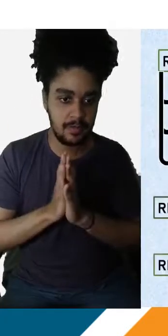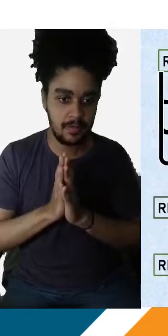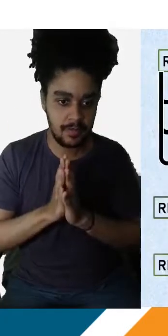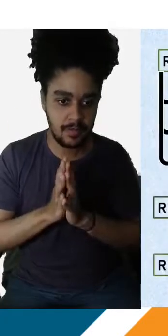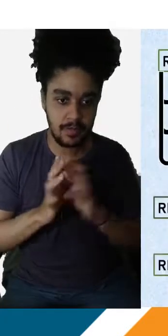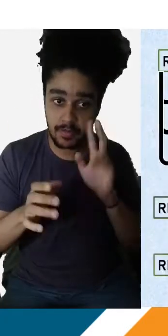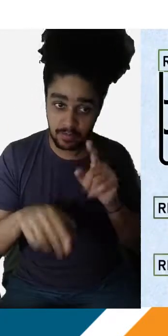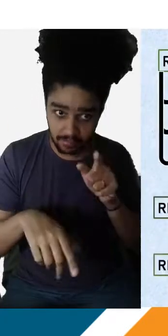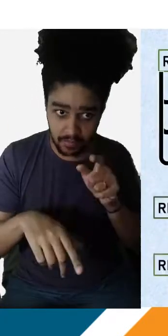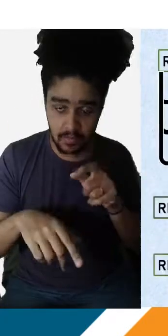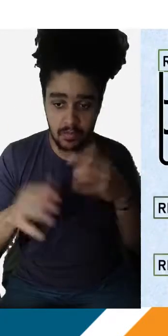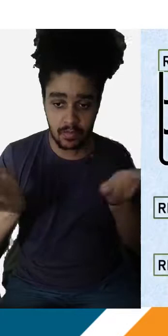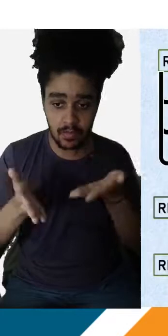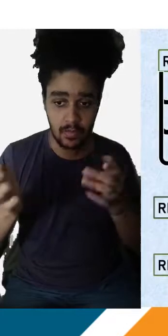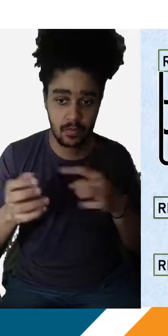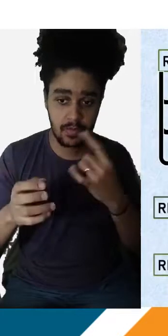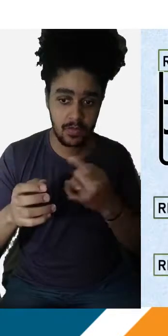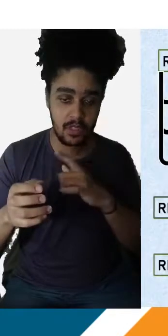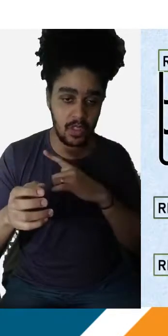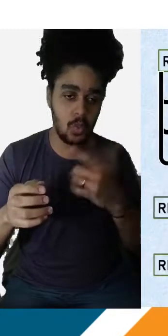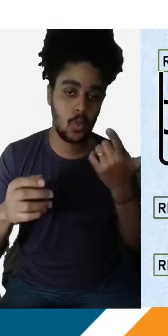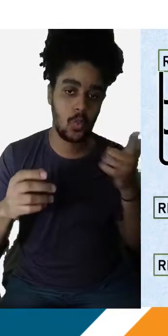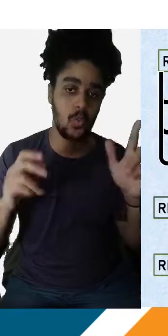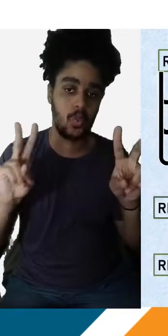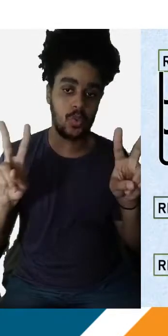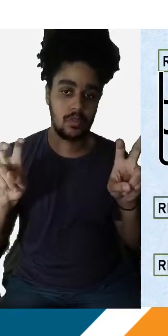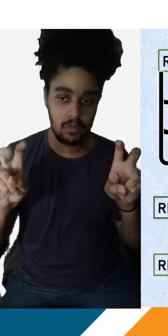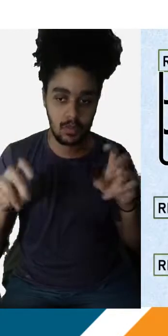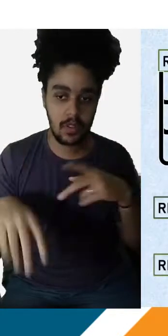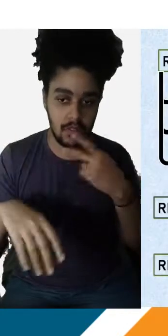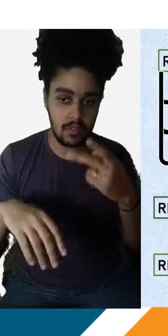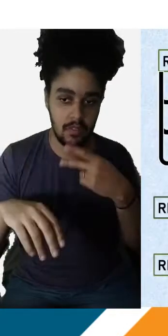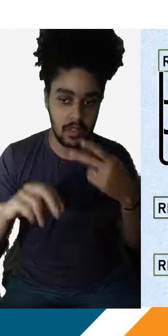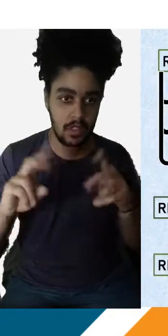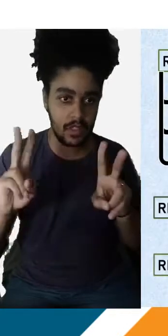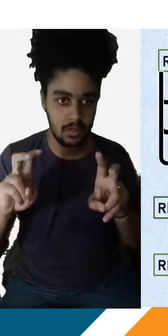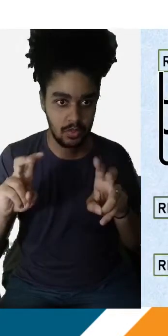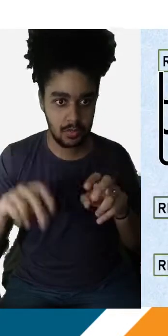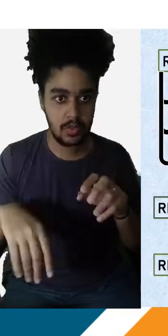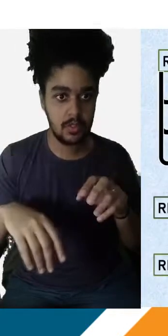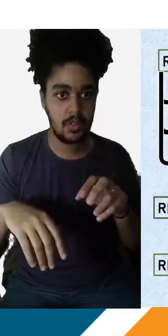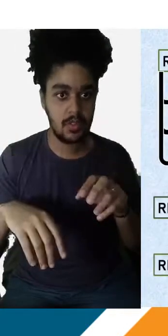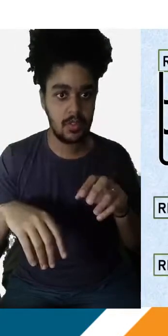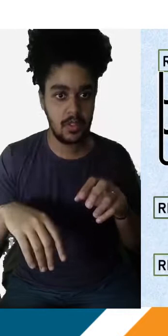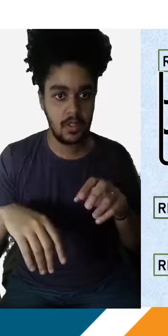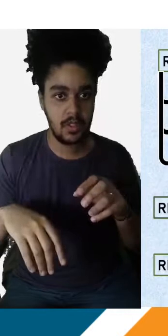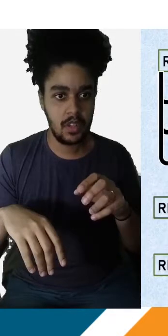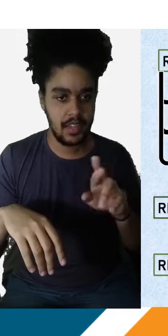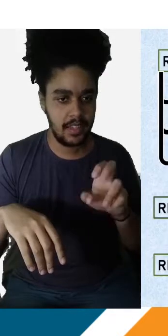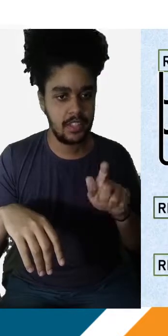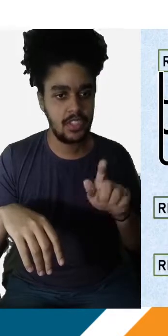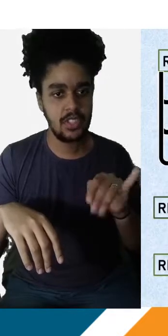Visto isso, a gente vai para um outro assunto, que se refere ao regime fluvial. O que é o regime